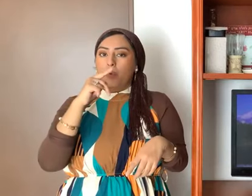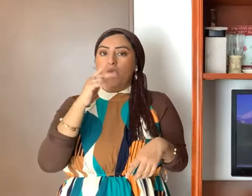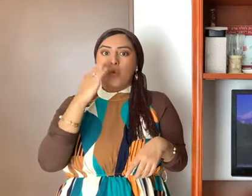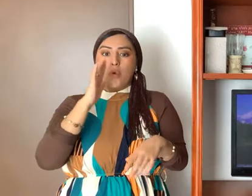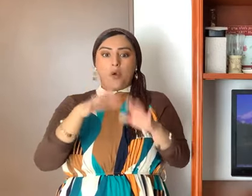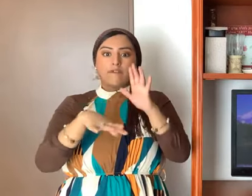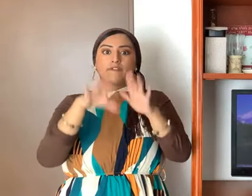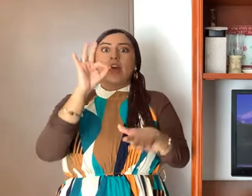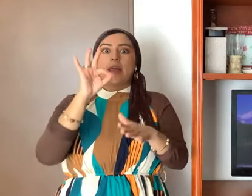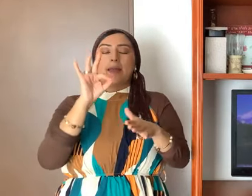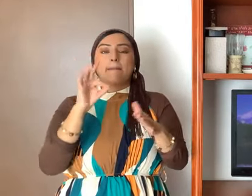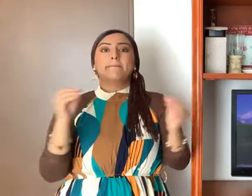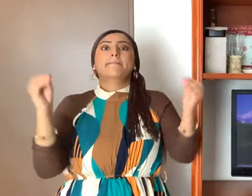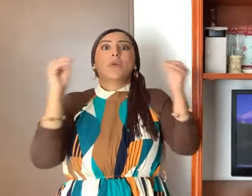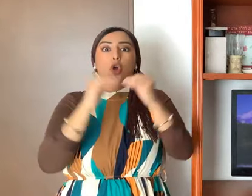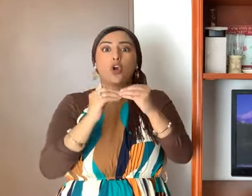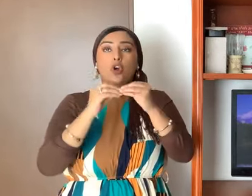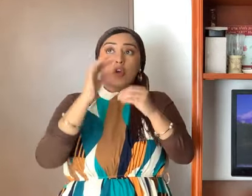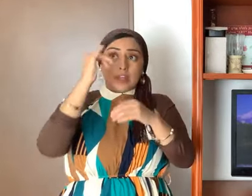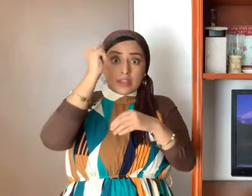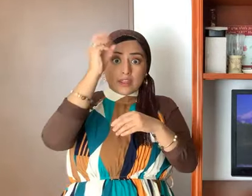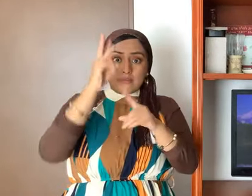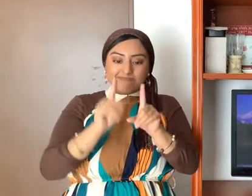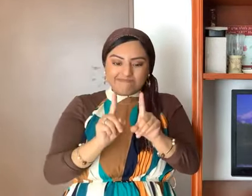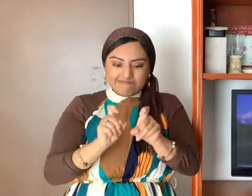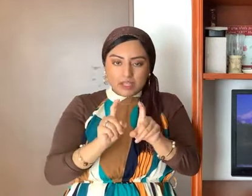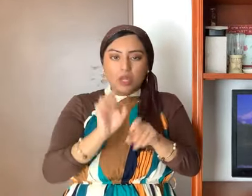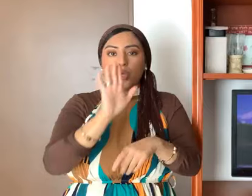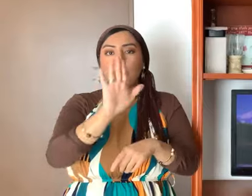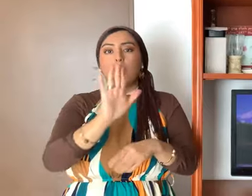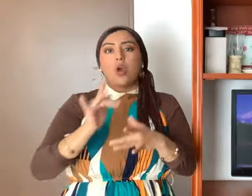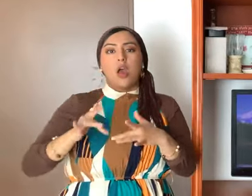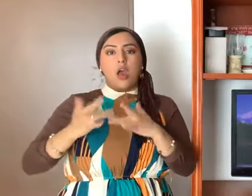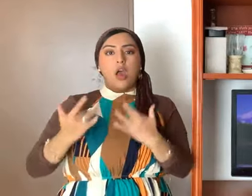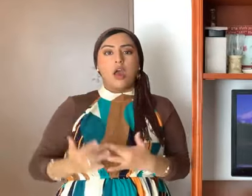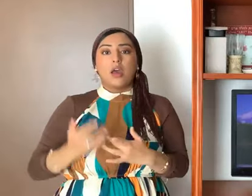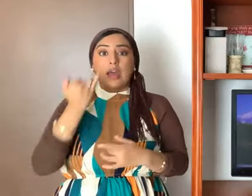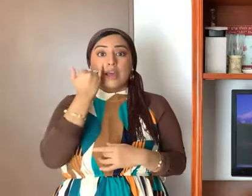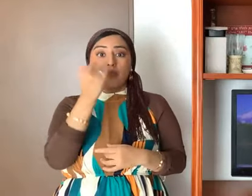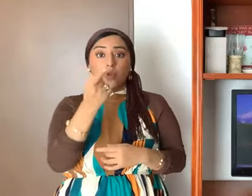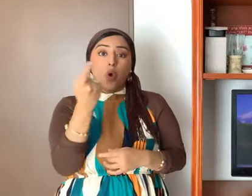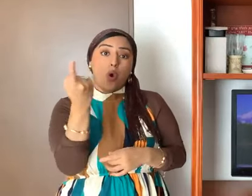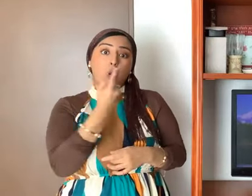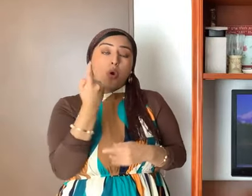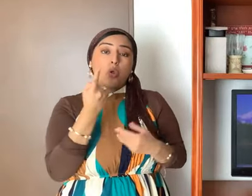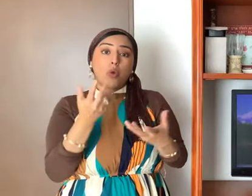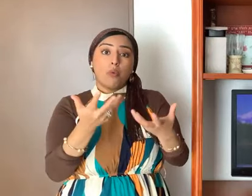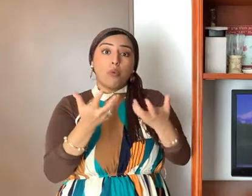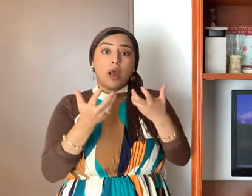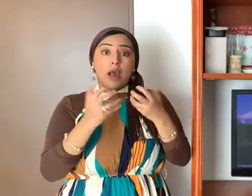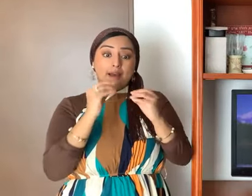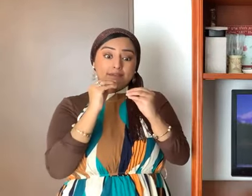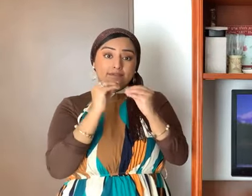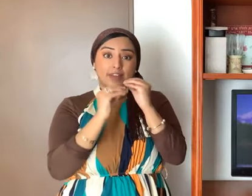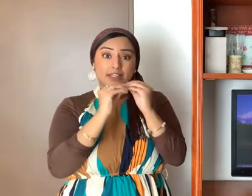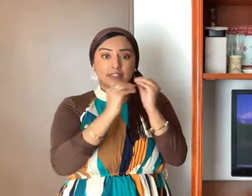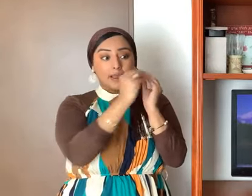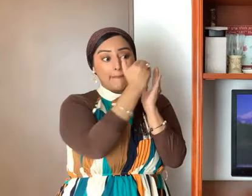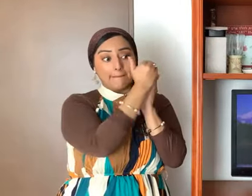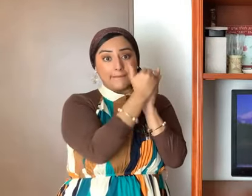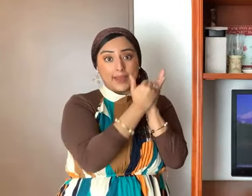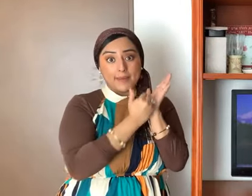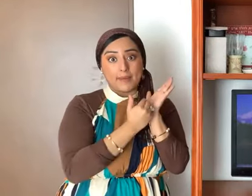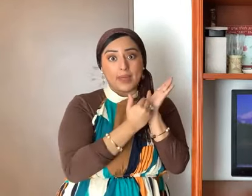encontrar con algo más, que Yahshua va a probar tu corazón. Si solamente quieres solucionar esos puntos que ya